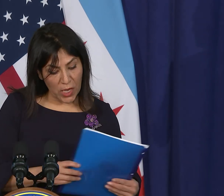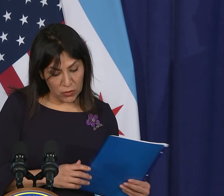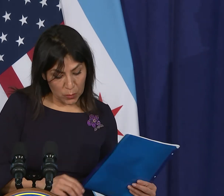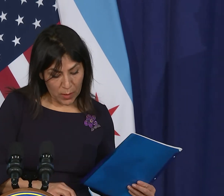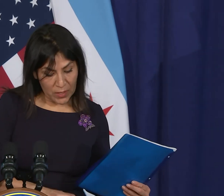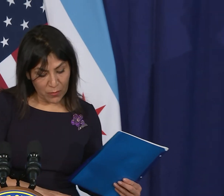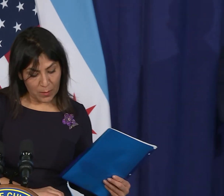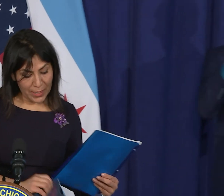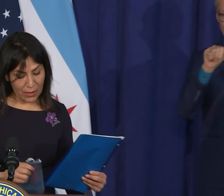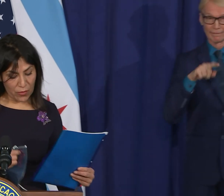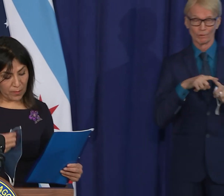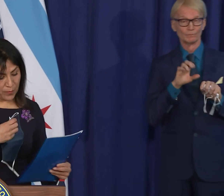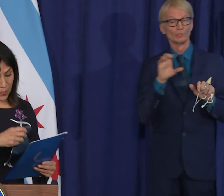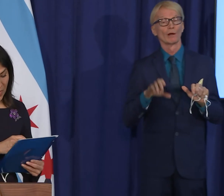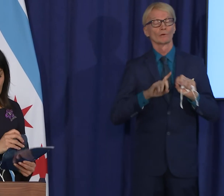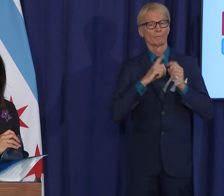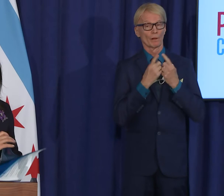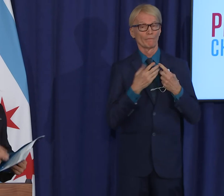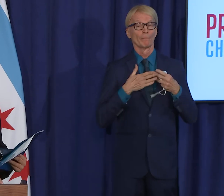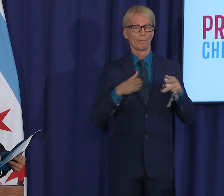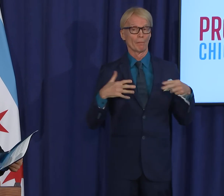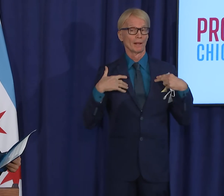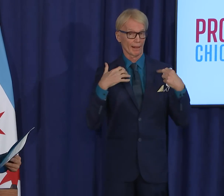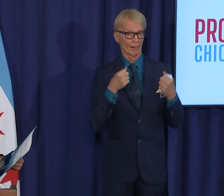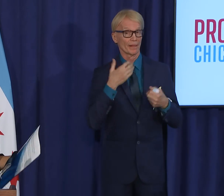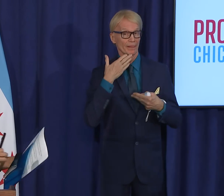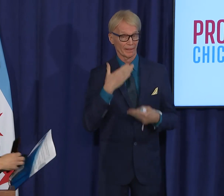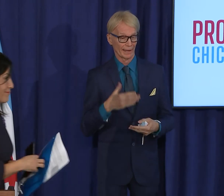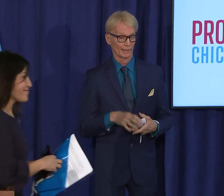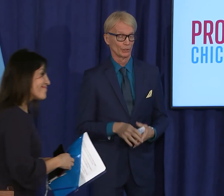from the Chicago Department of Public Health. Thank you.